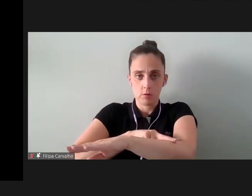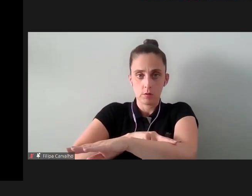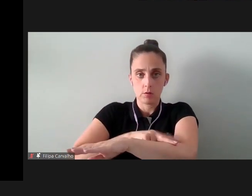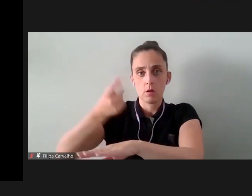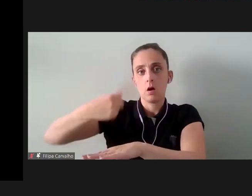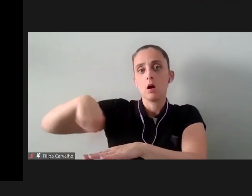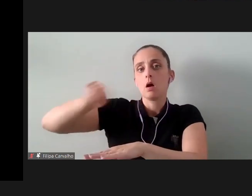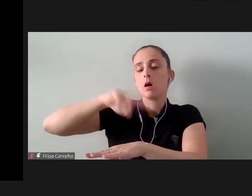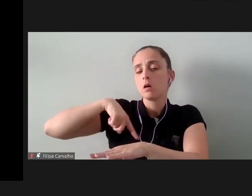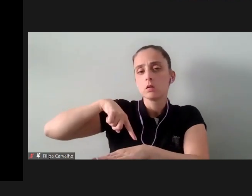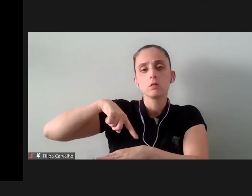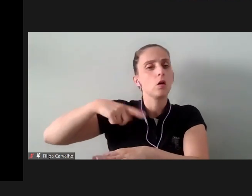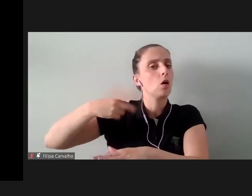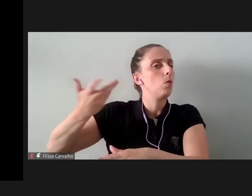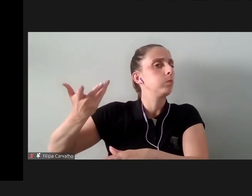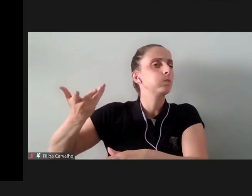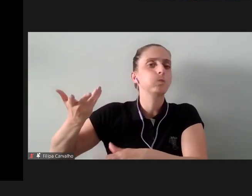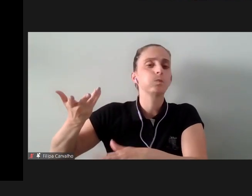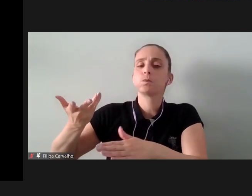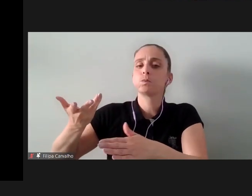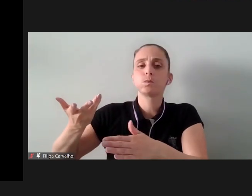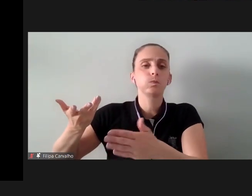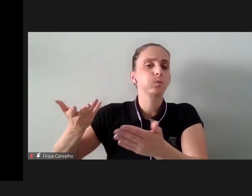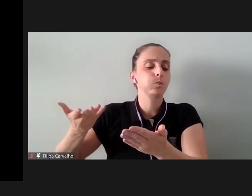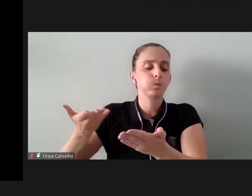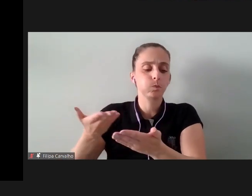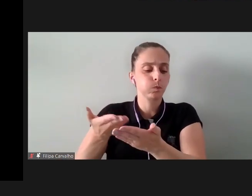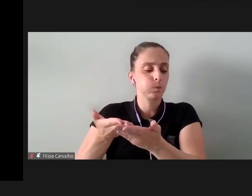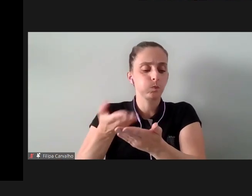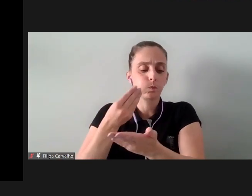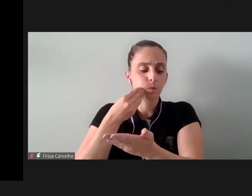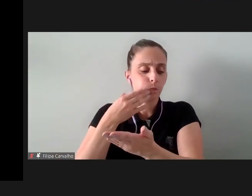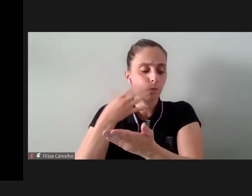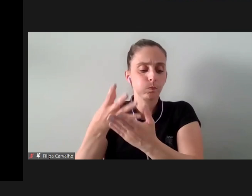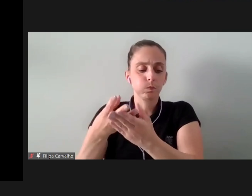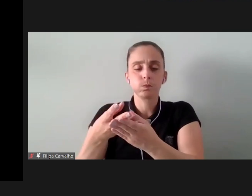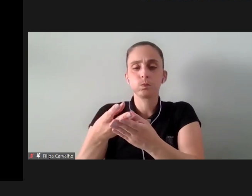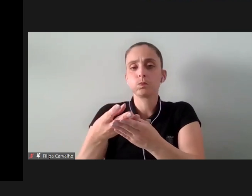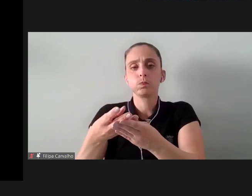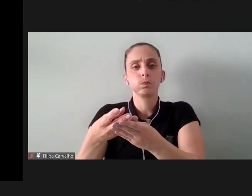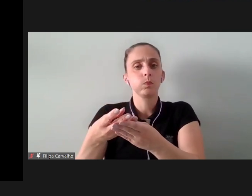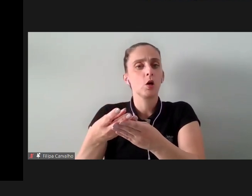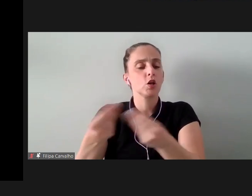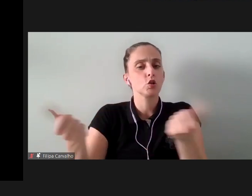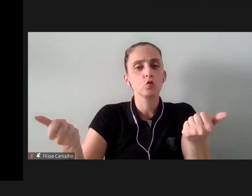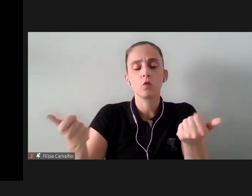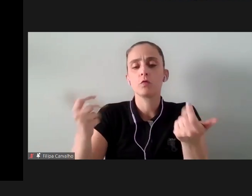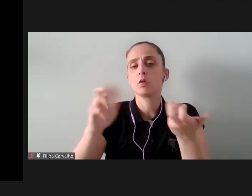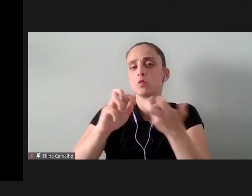gente não vai conseguir endereçar os problemas que são de fato